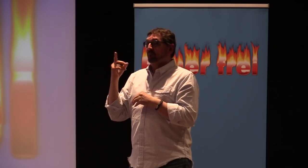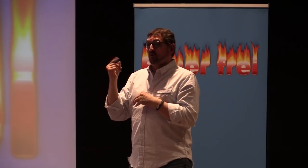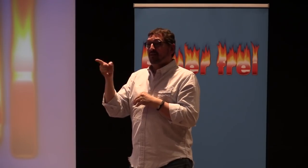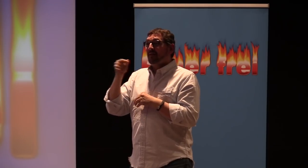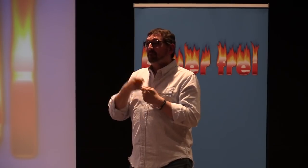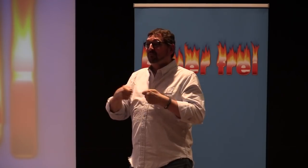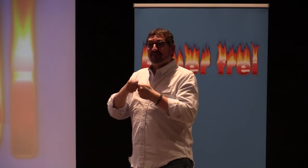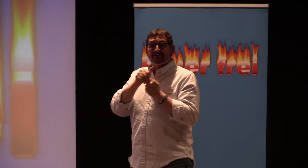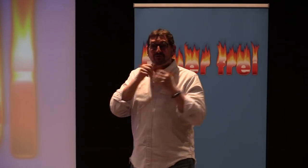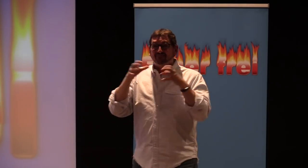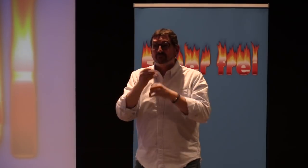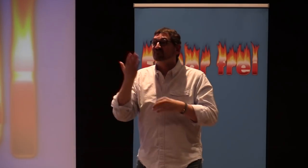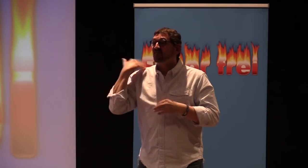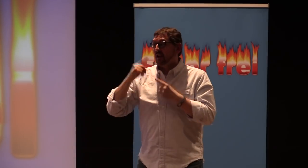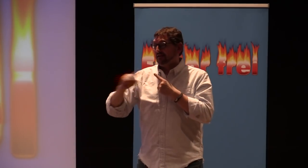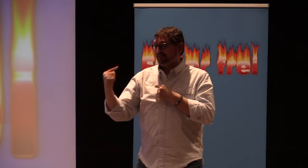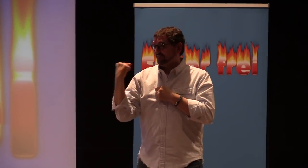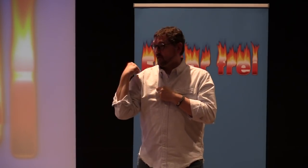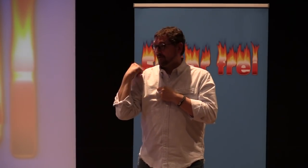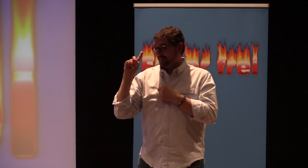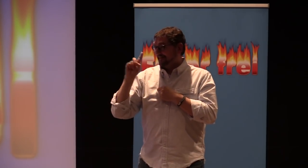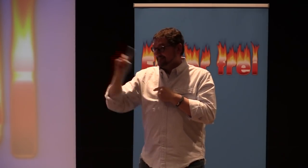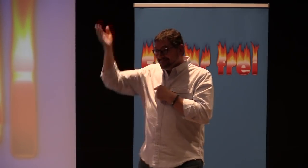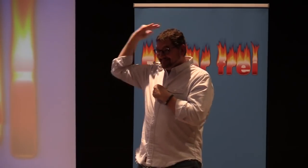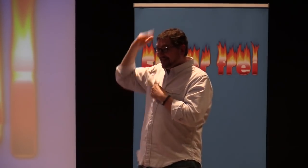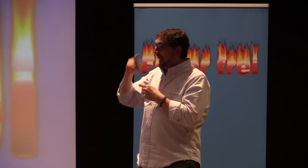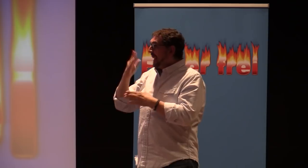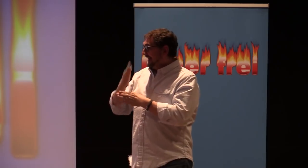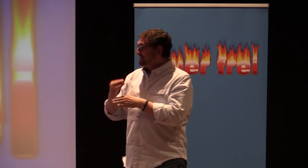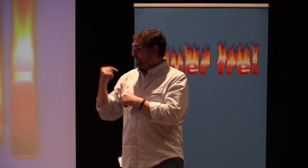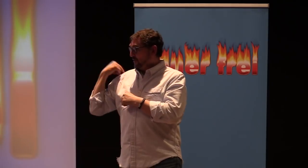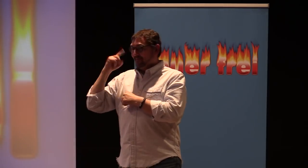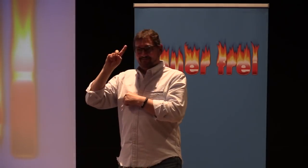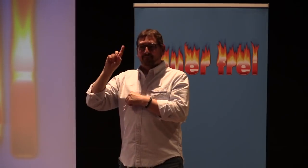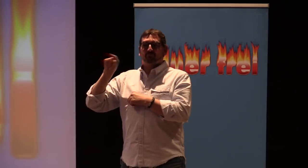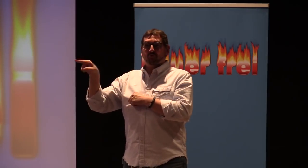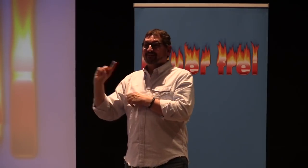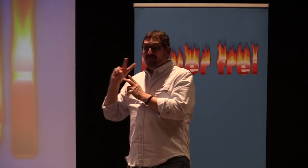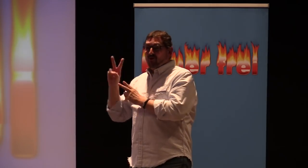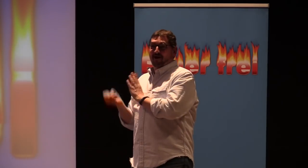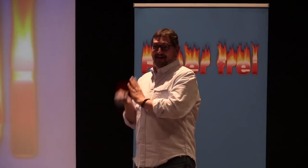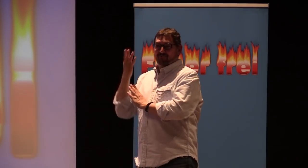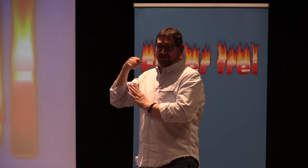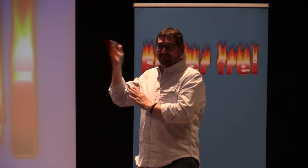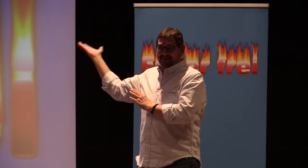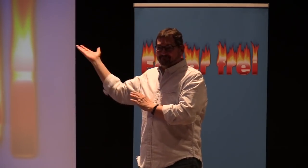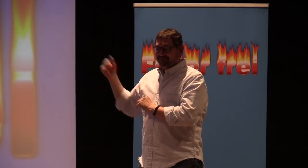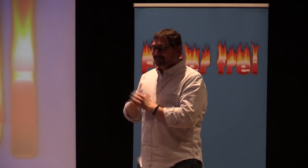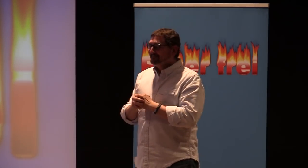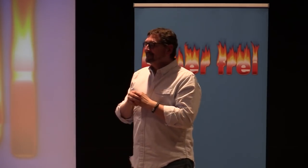Antonia wurde ja neu gewählt und die Bundesversammlung war tatsächlich letztes Wochenende. Also ein